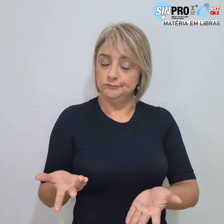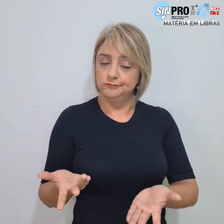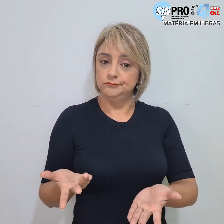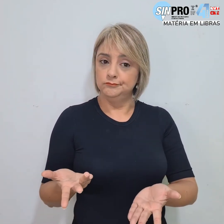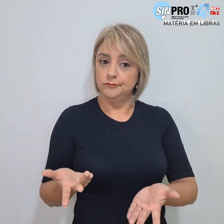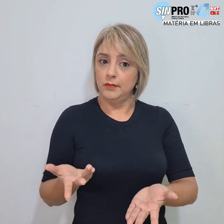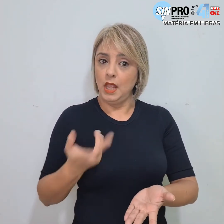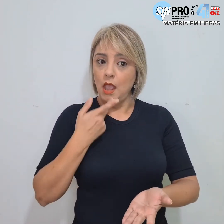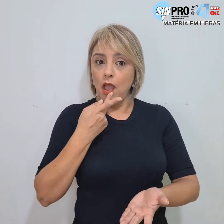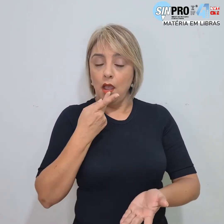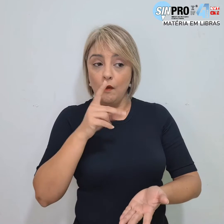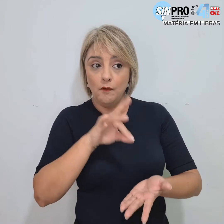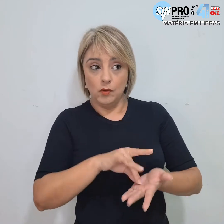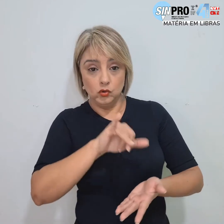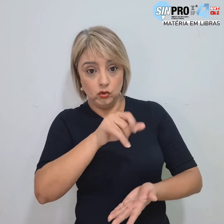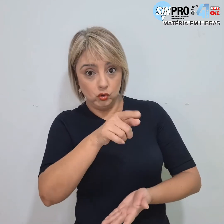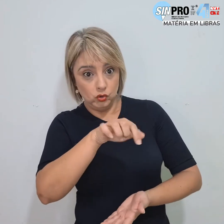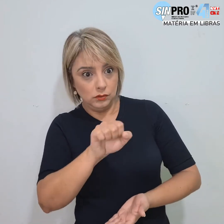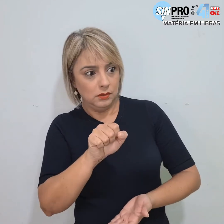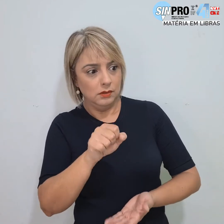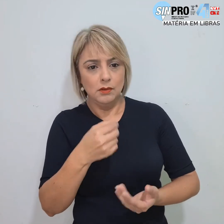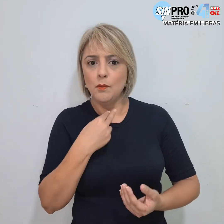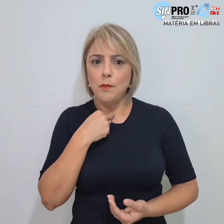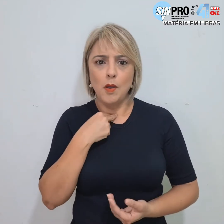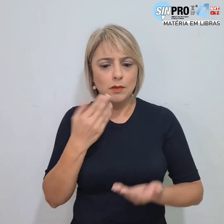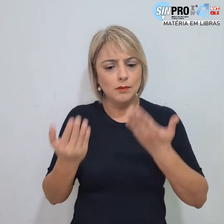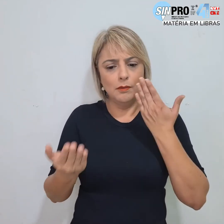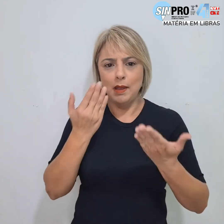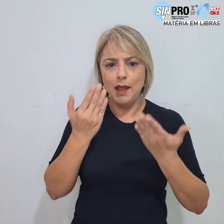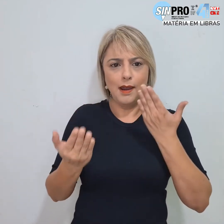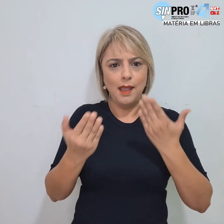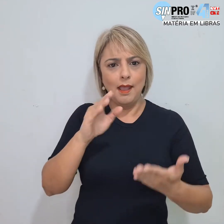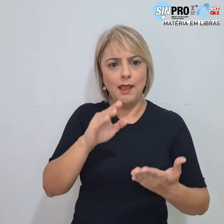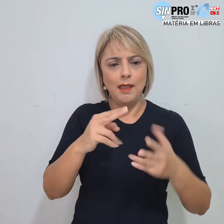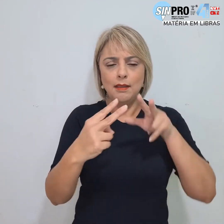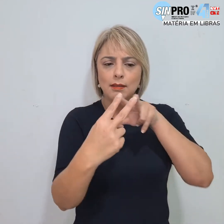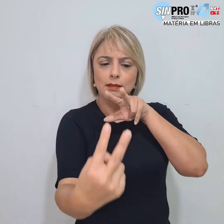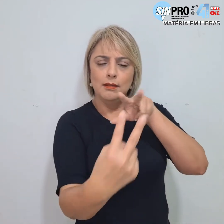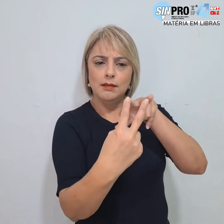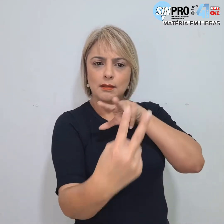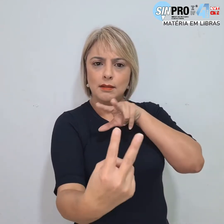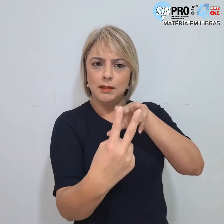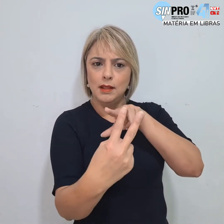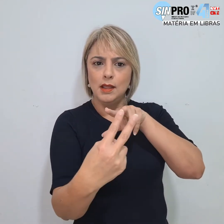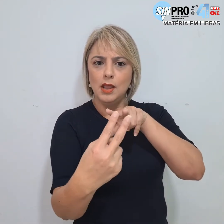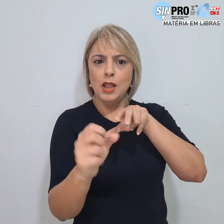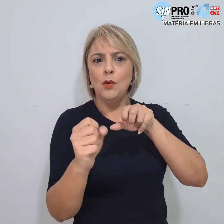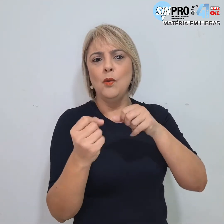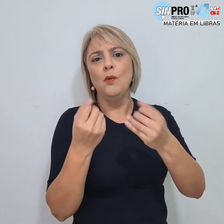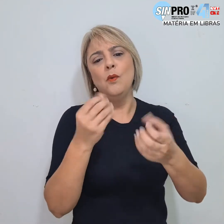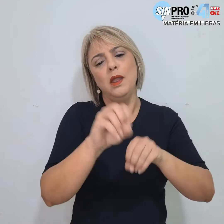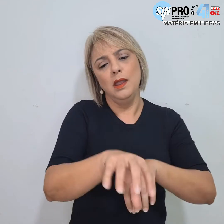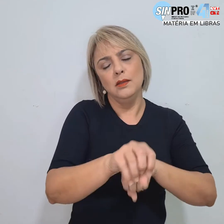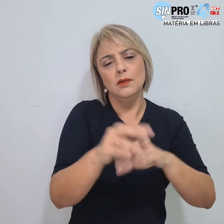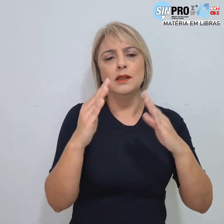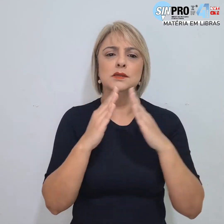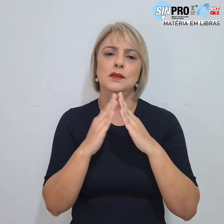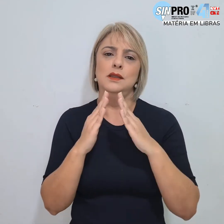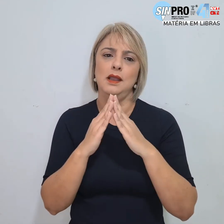Segundo ele, não é possível comparar educação à distância com educação domiciliar, porque a